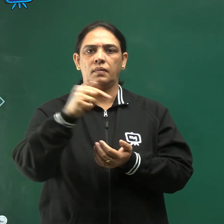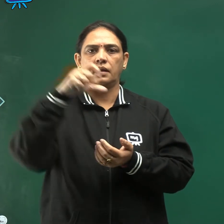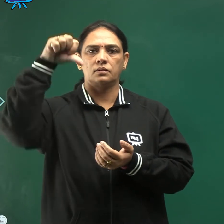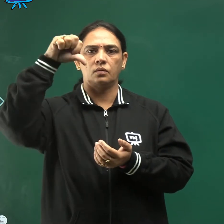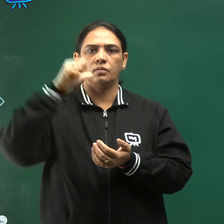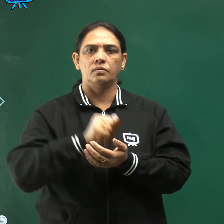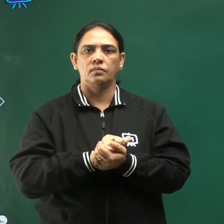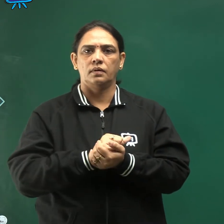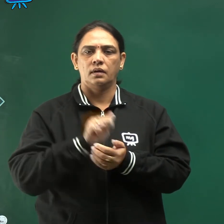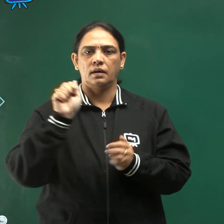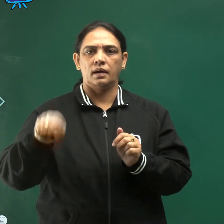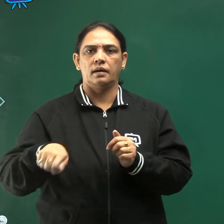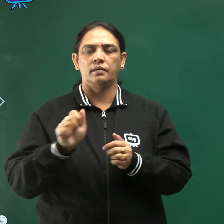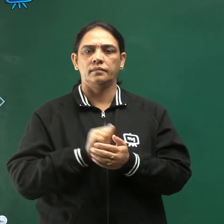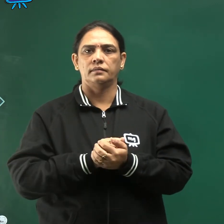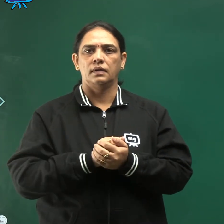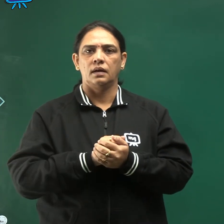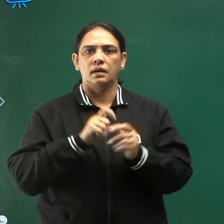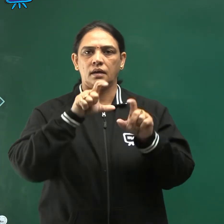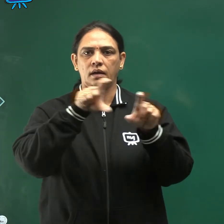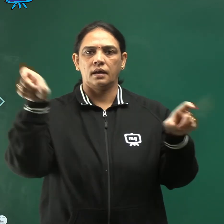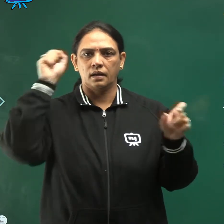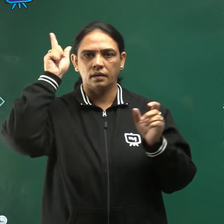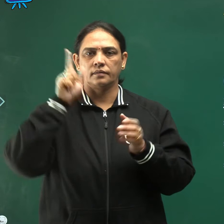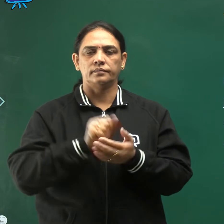-9 है। समझ आ गया?